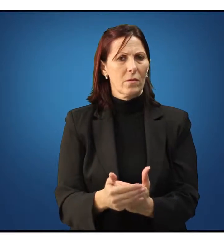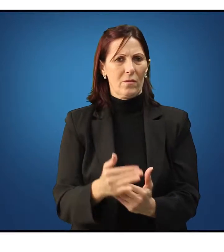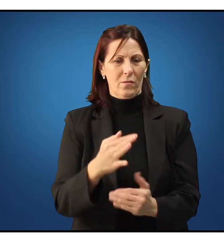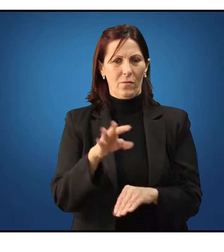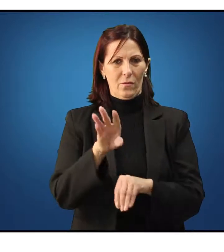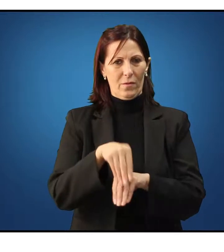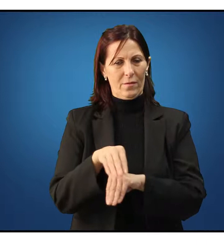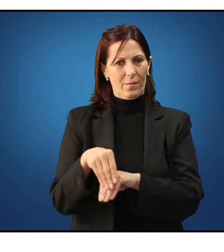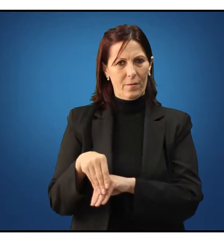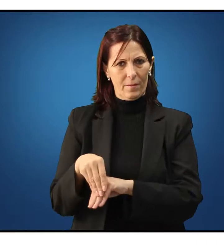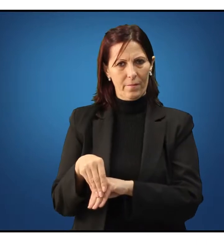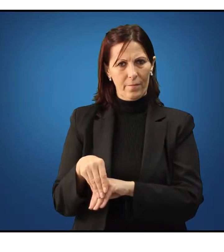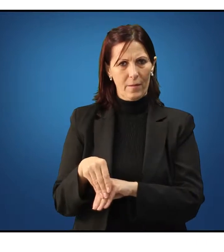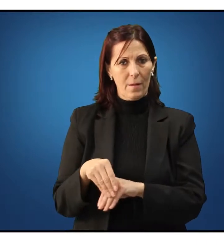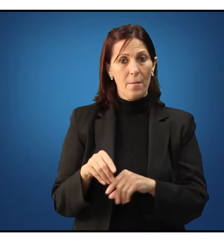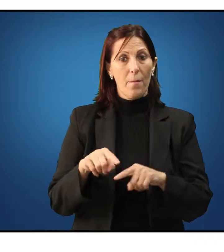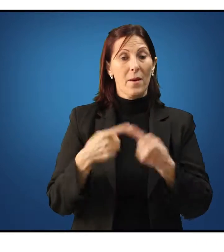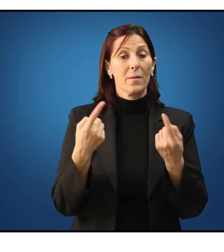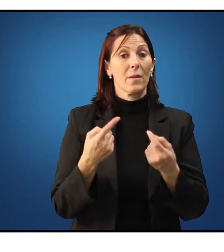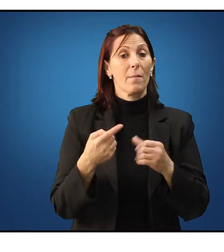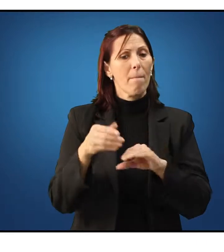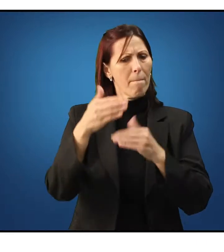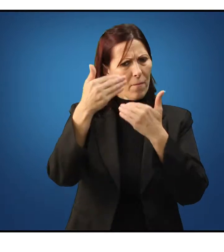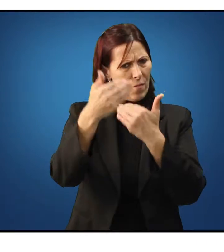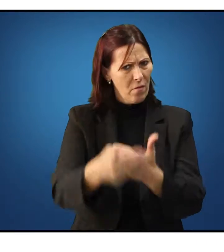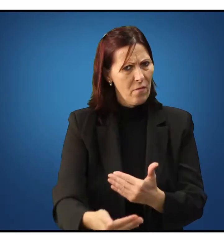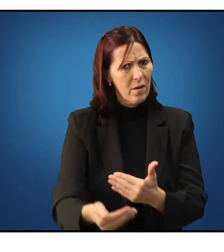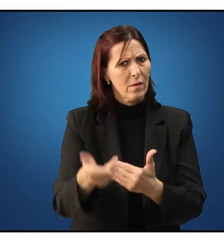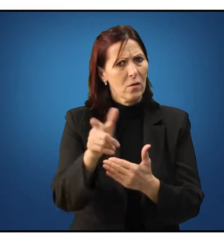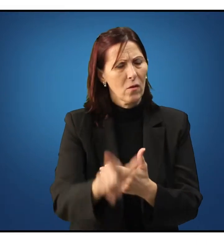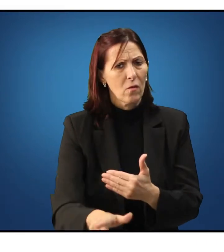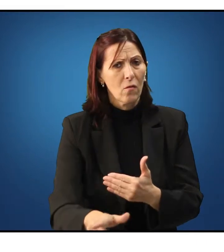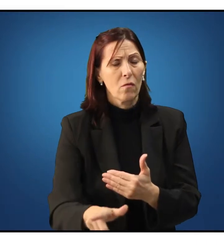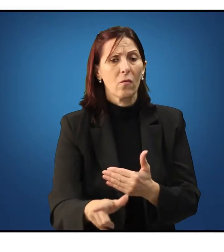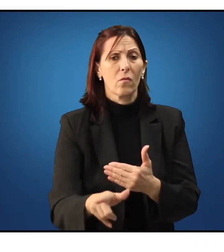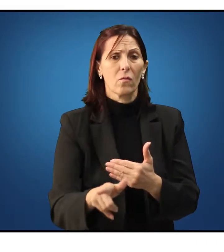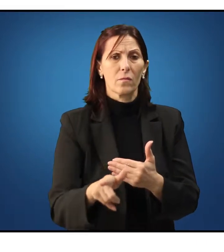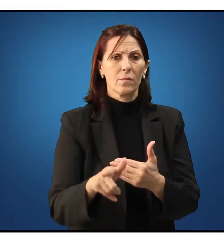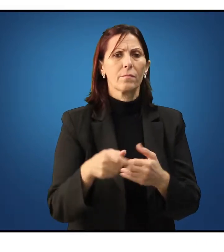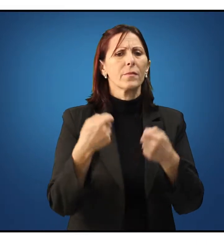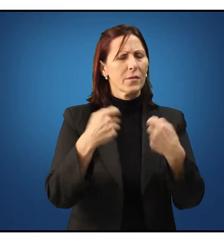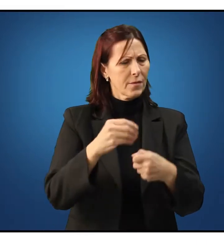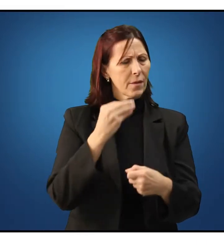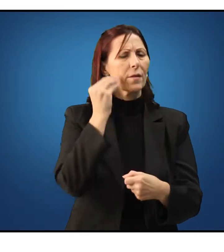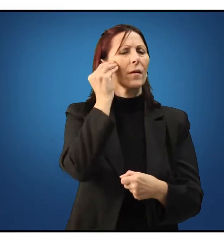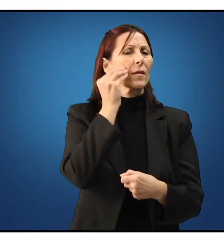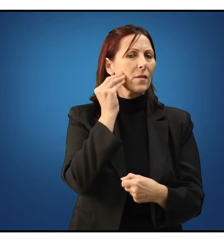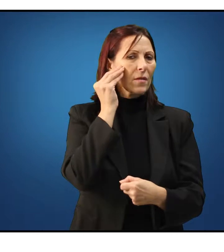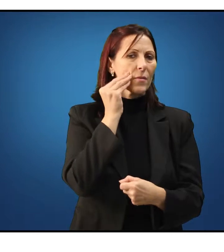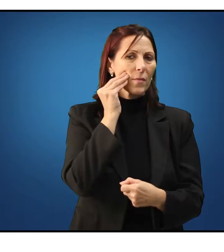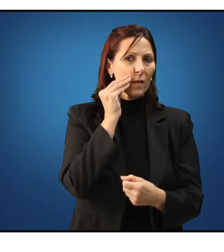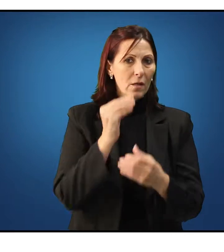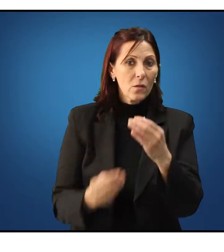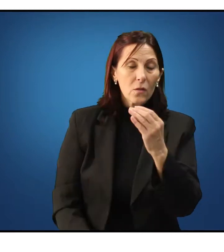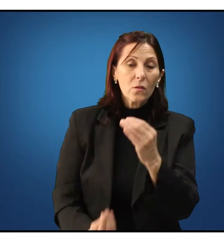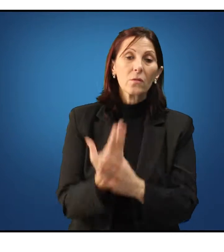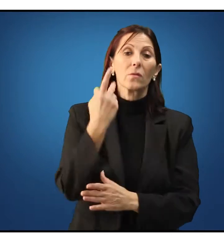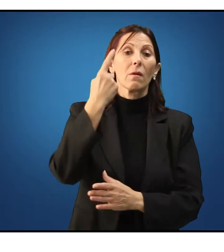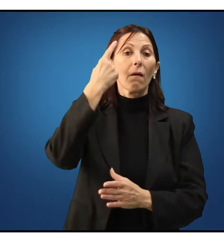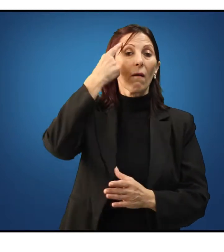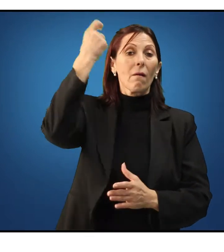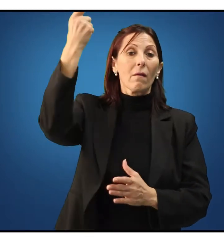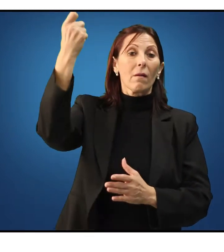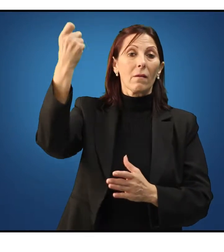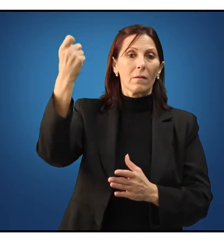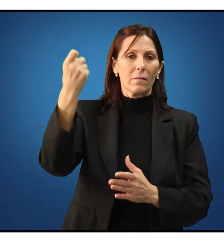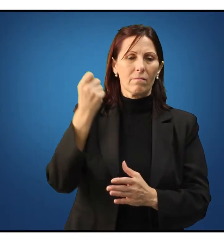para comprovar é preciso experimentar. Então aí surge a ideia também de